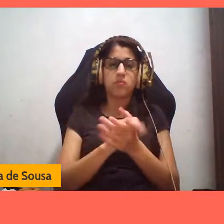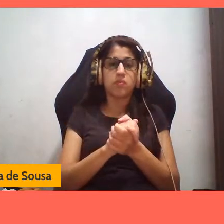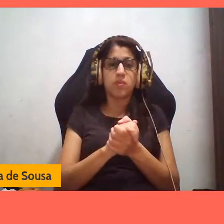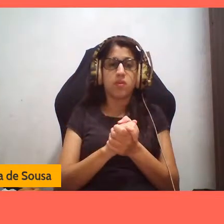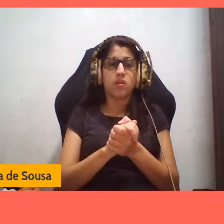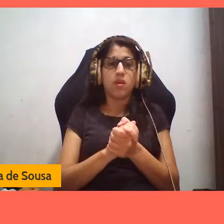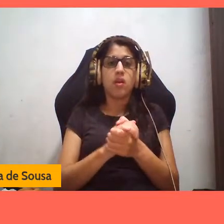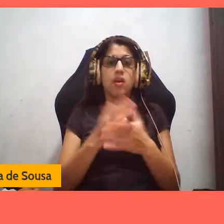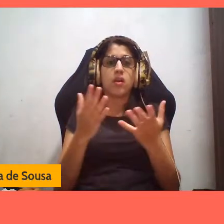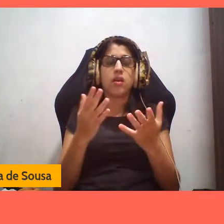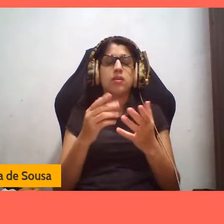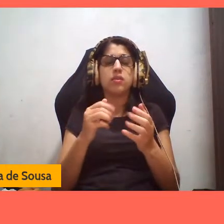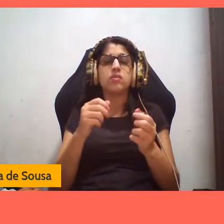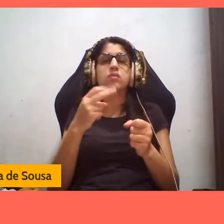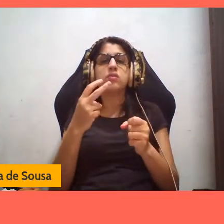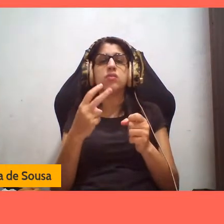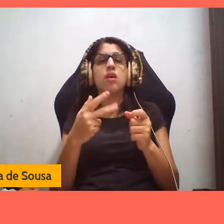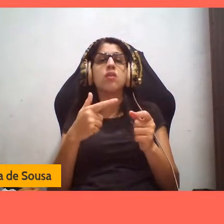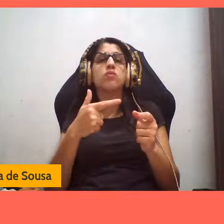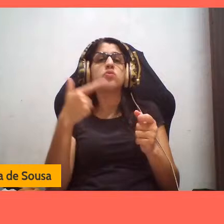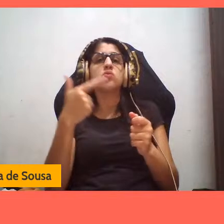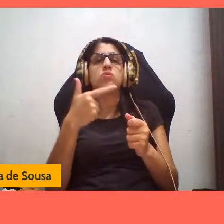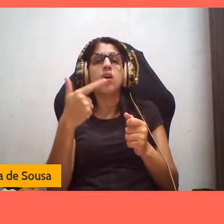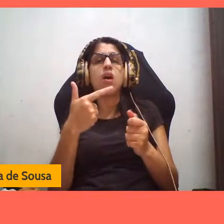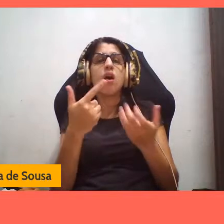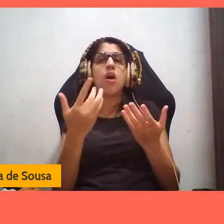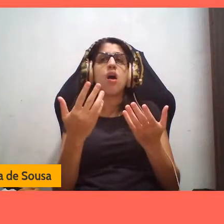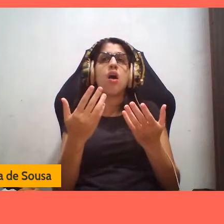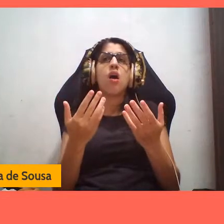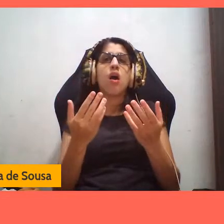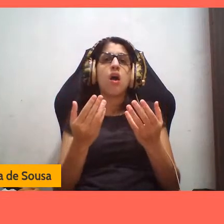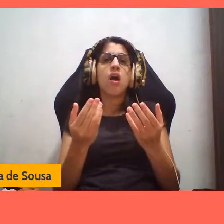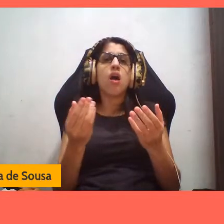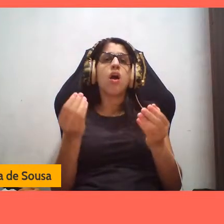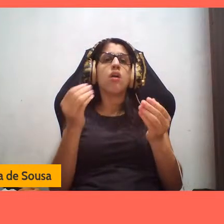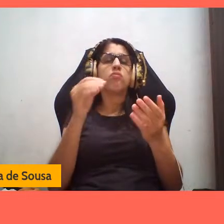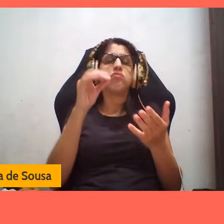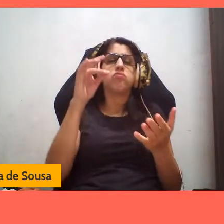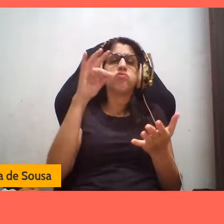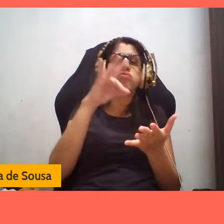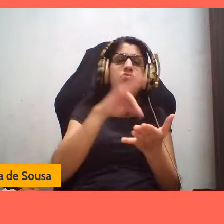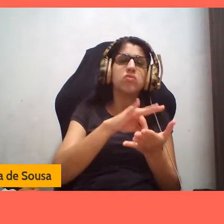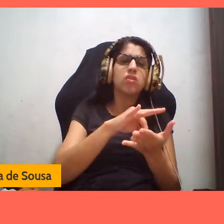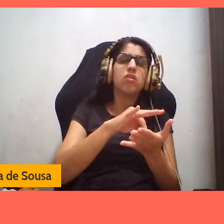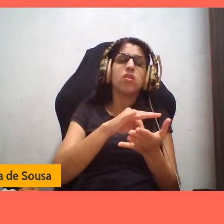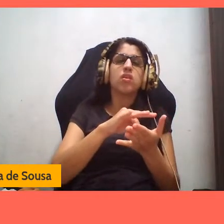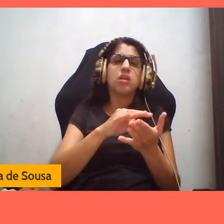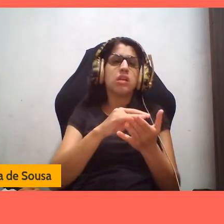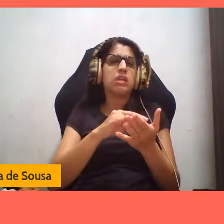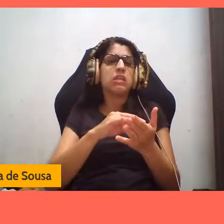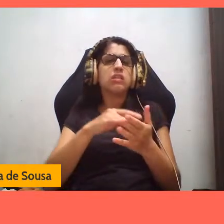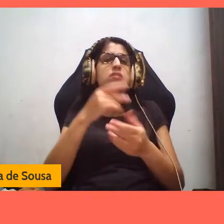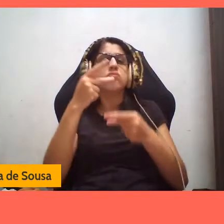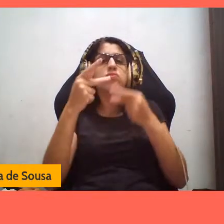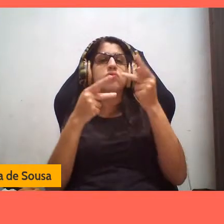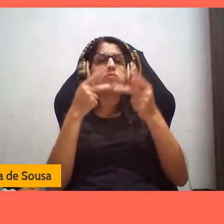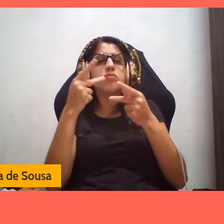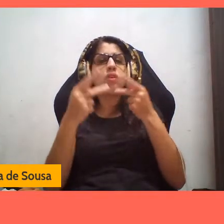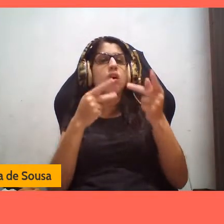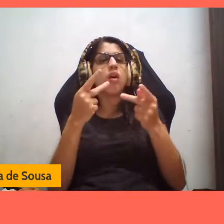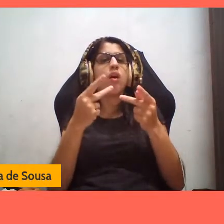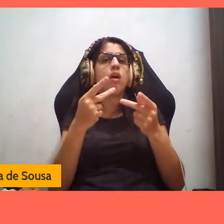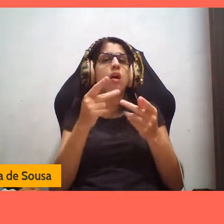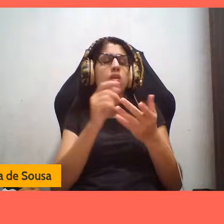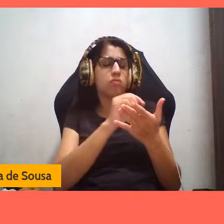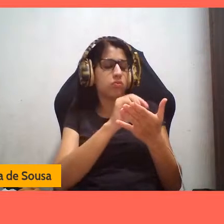narrativas na história da humanidade. As narrativas são a